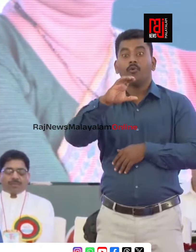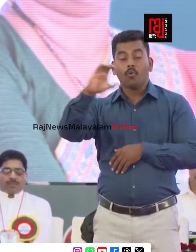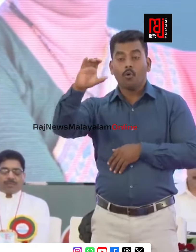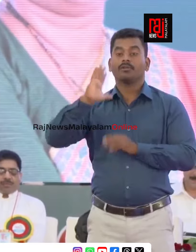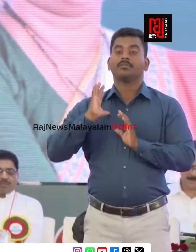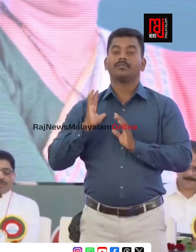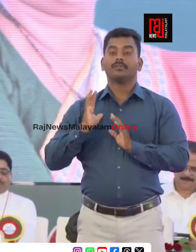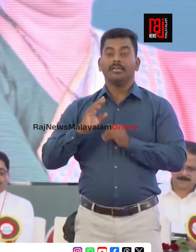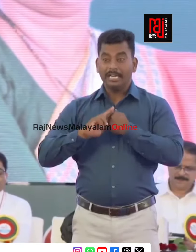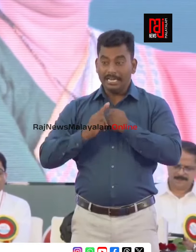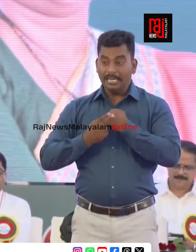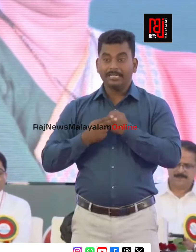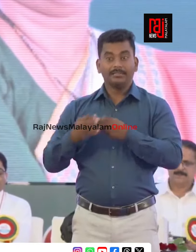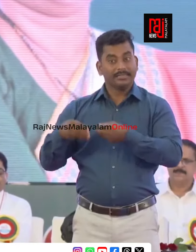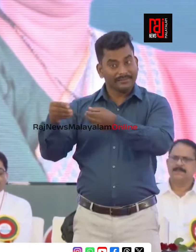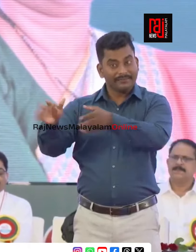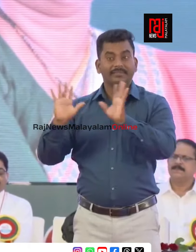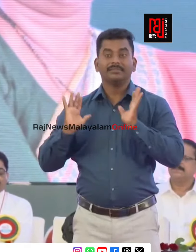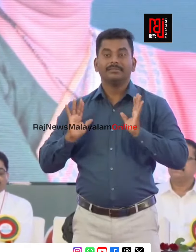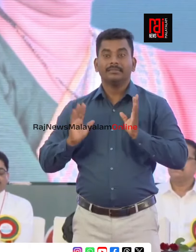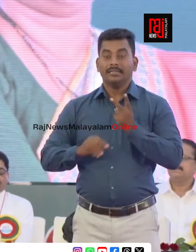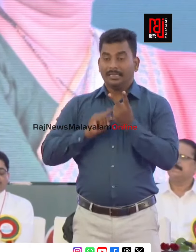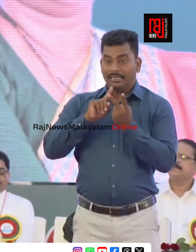തദ്ദേശമന സ്ഥാപനങ്ങൾ